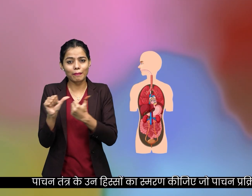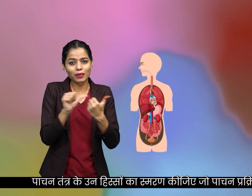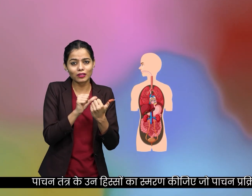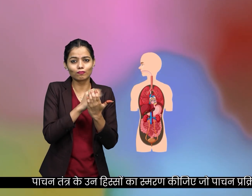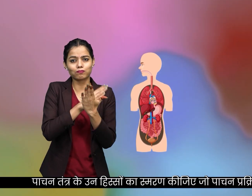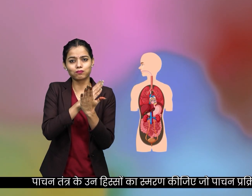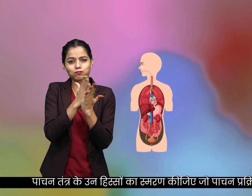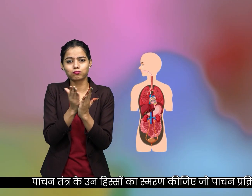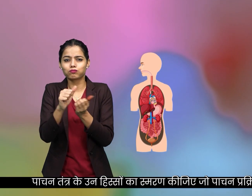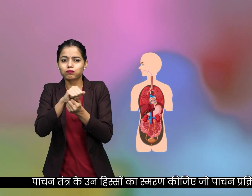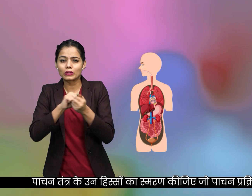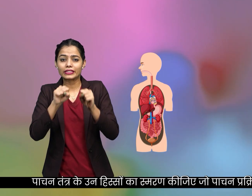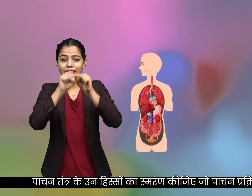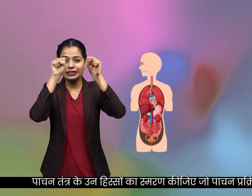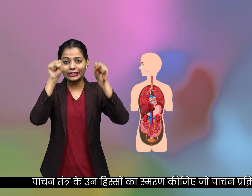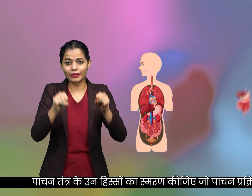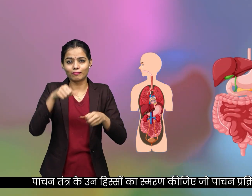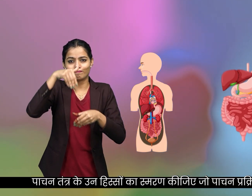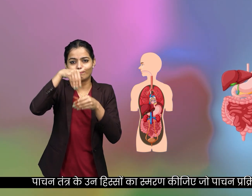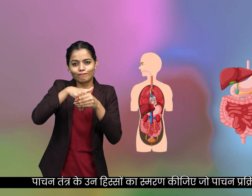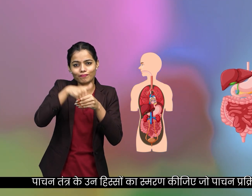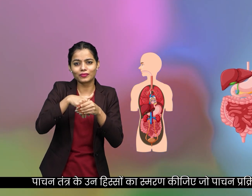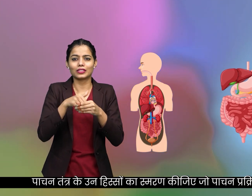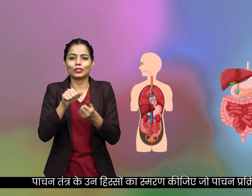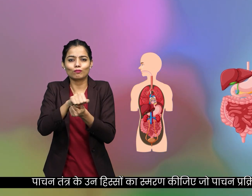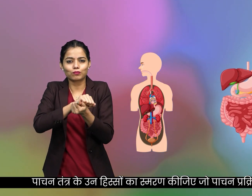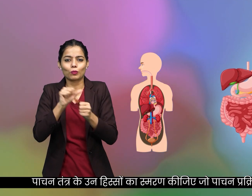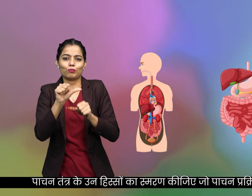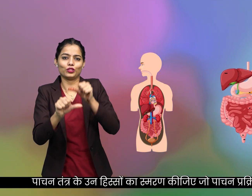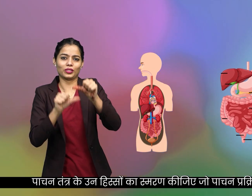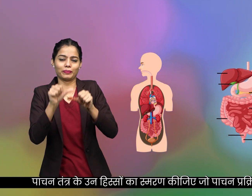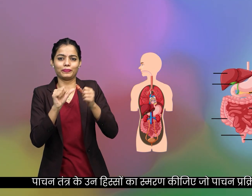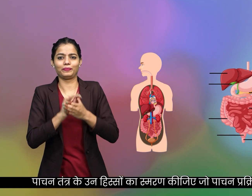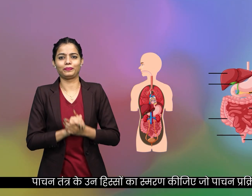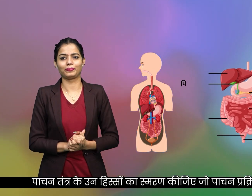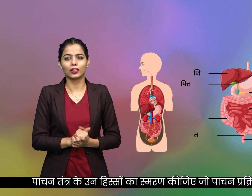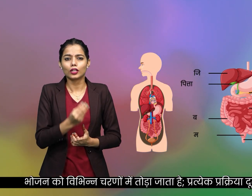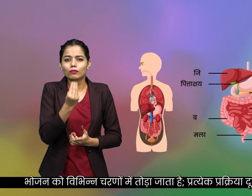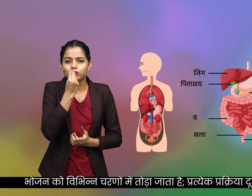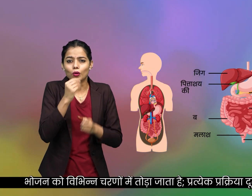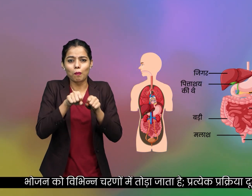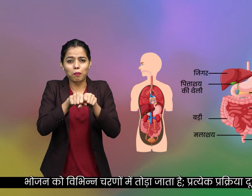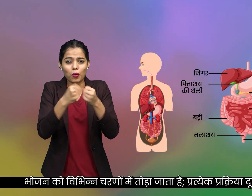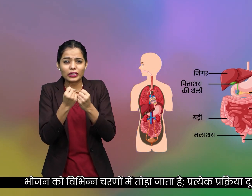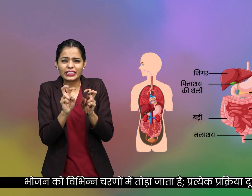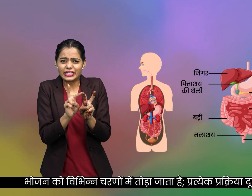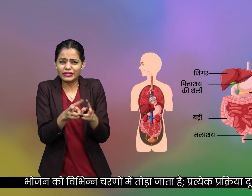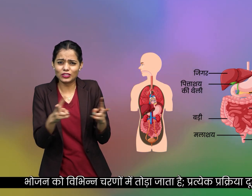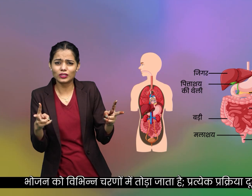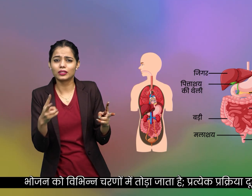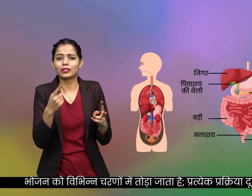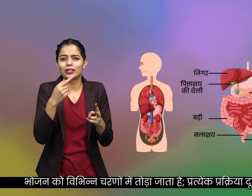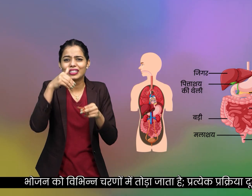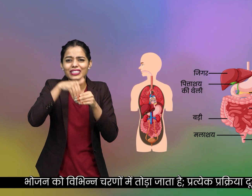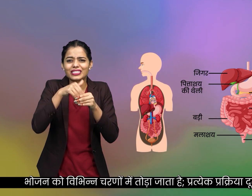पाचन तंत्र के उन हिस्सों का स्मरण कीजिए जो पाचन प्रक्रिया में शामिल होते हैं। भोजन को विभिन्न